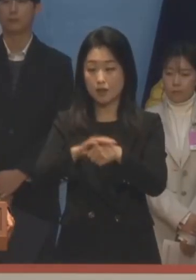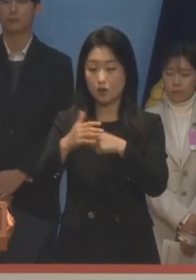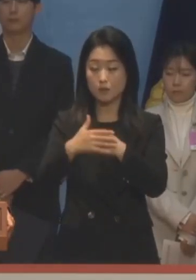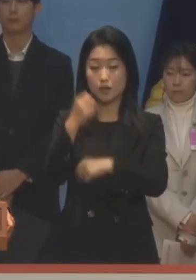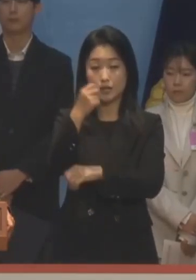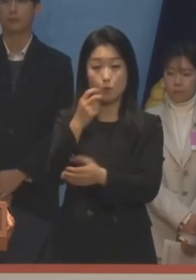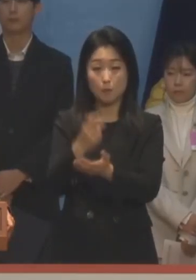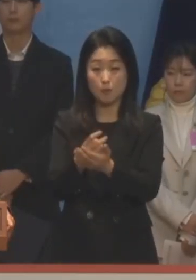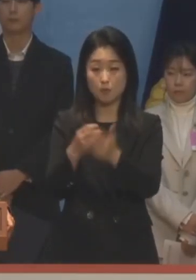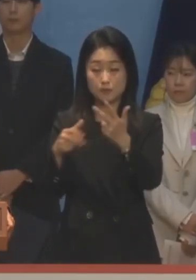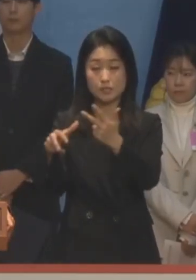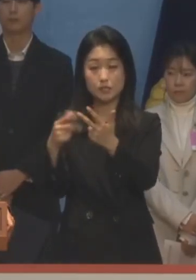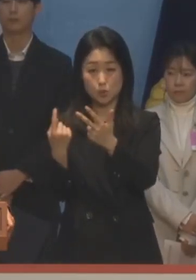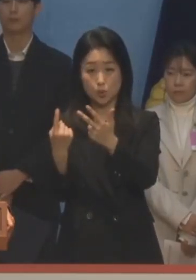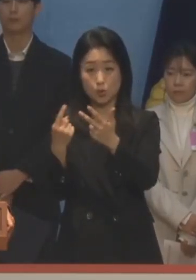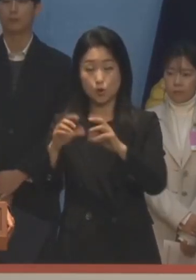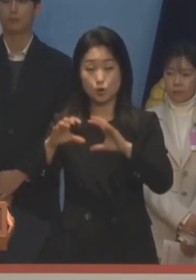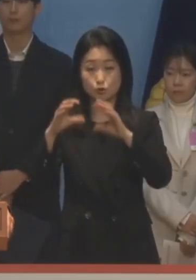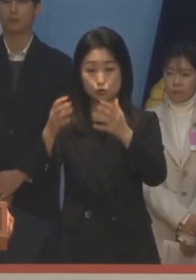국제개발협력기본법 제7조